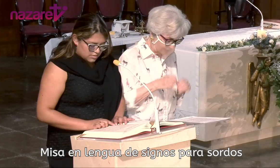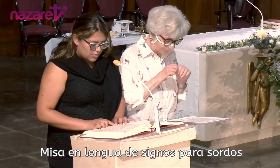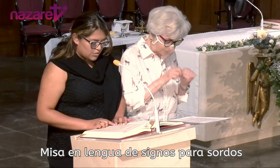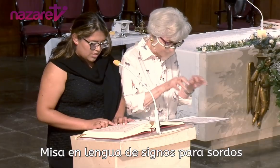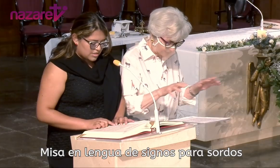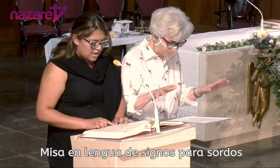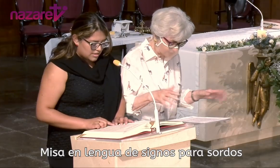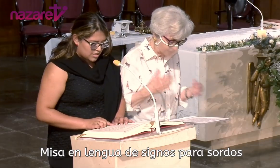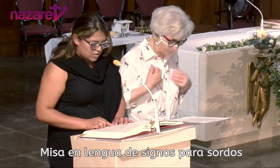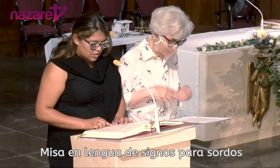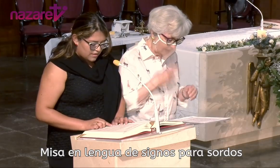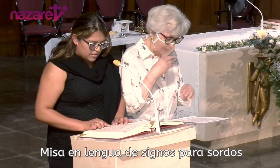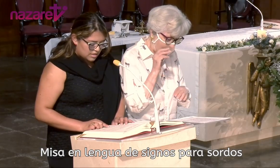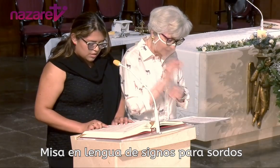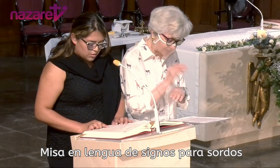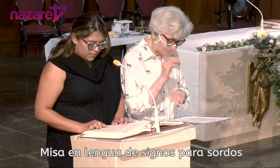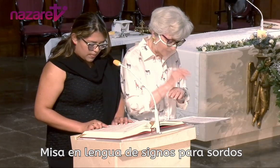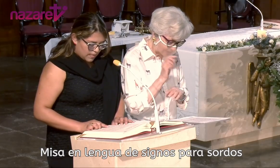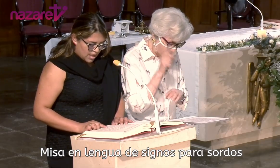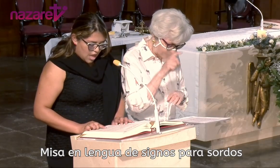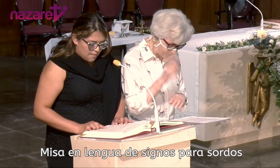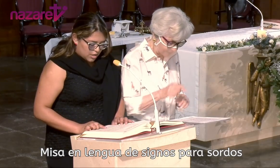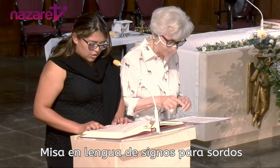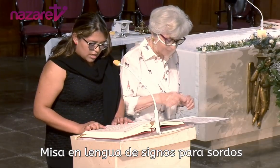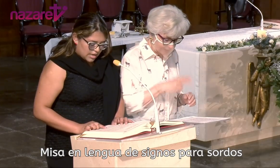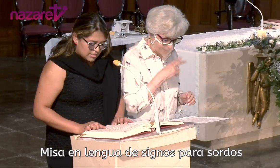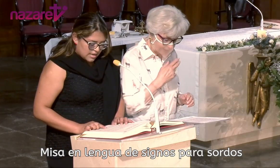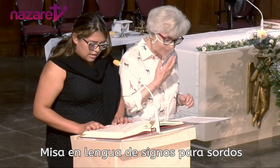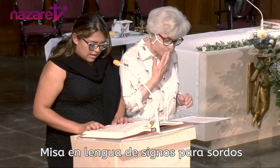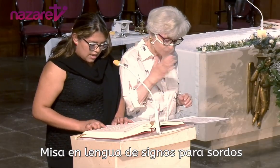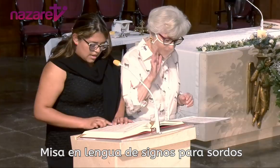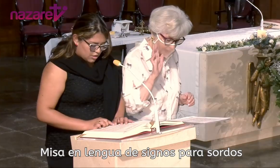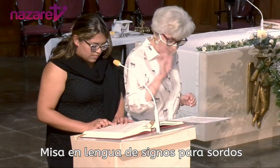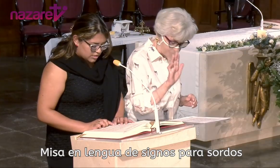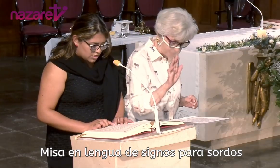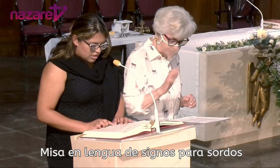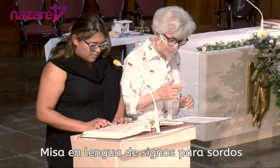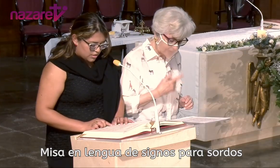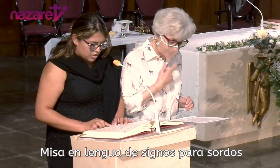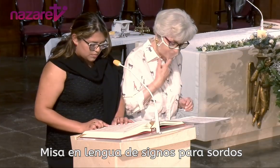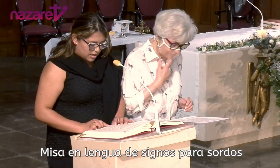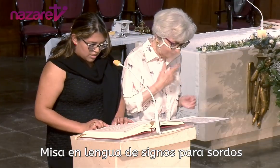con su diestra, haciéndolo jefe y salvador, para otorgar a Israel la convención y el perdón de los pecados.